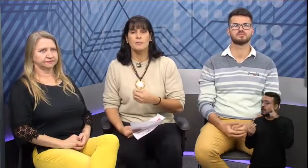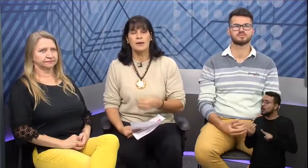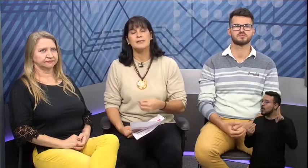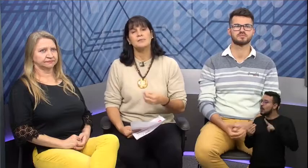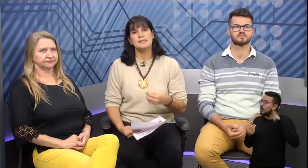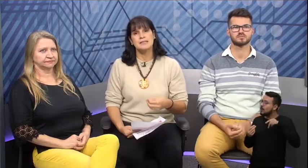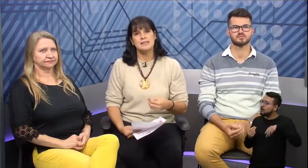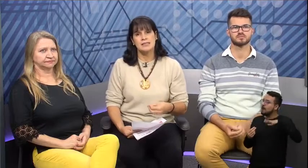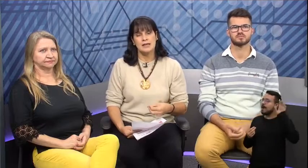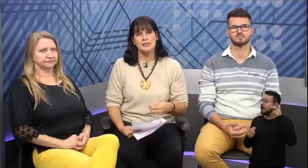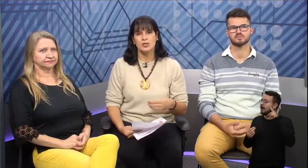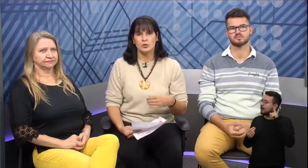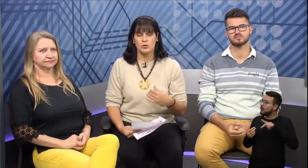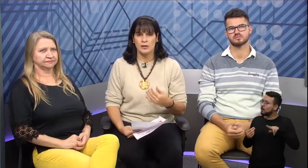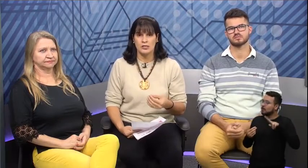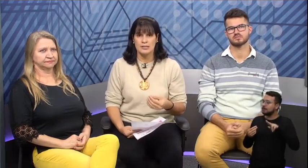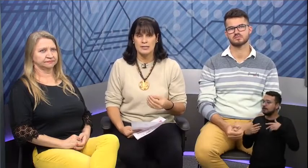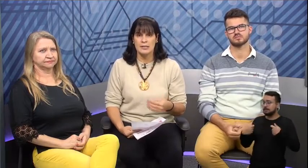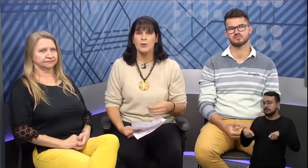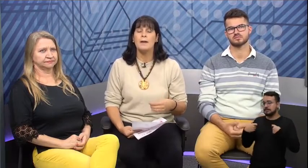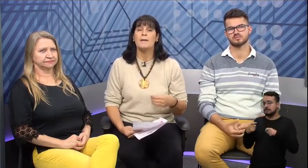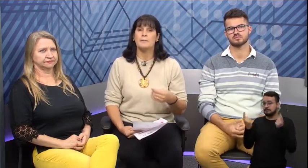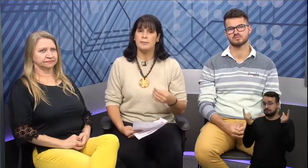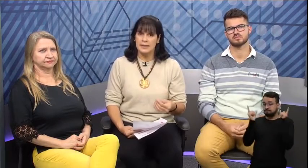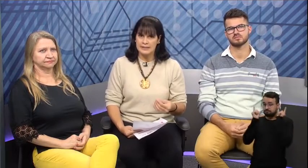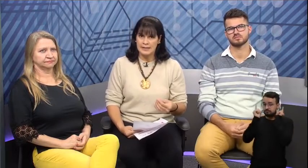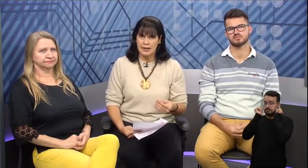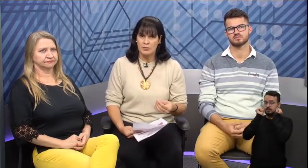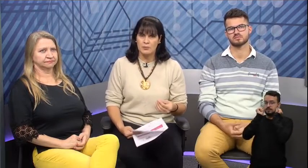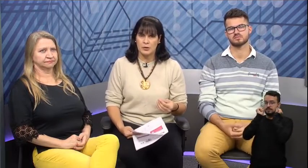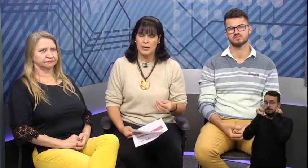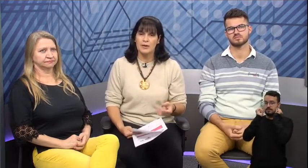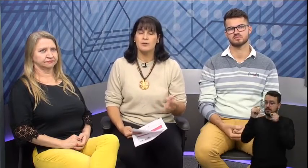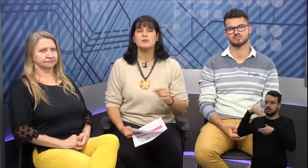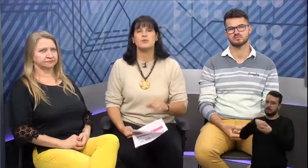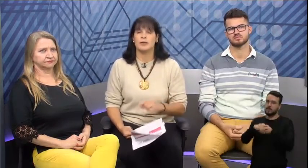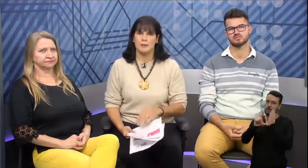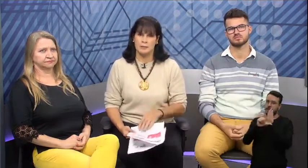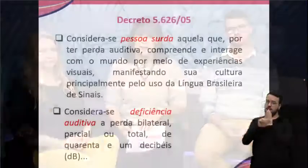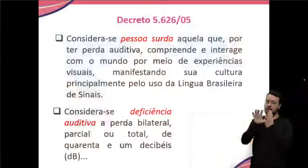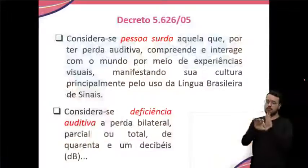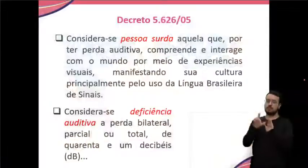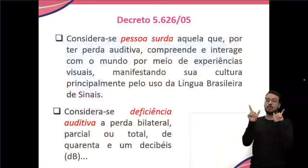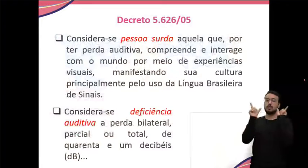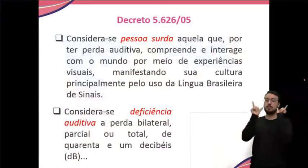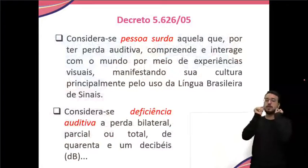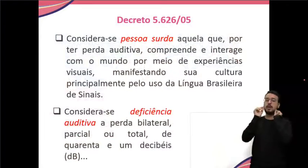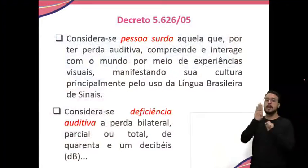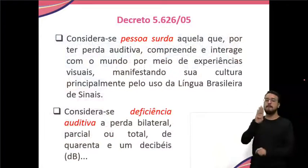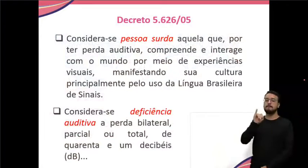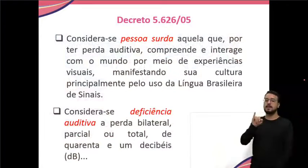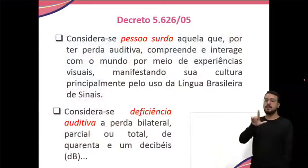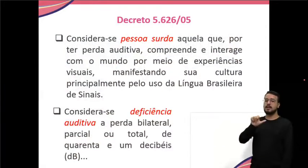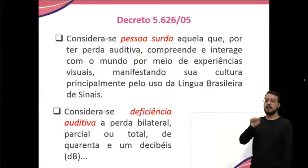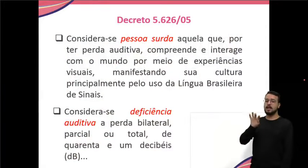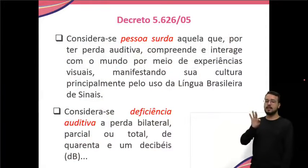perda precisa ser, de acordo com a legislação, bilateral, ok? Vamos voltar para a imagem. Nós temos lá